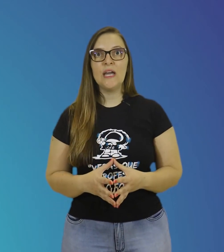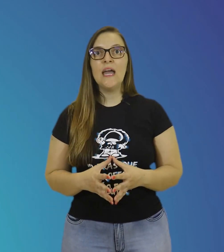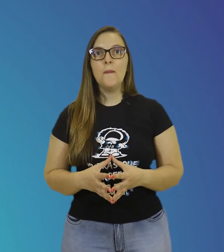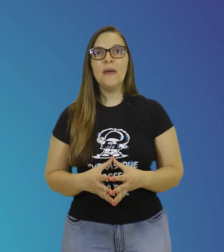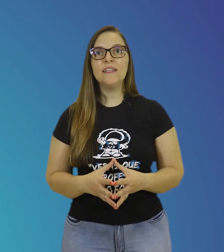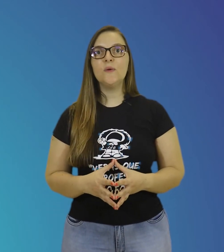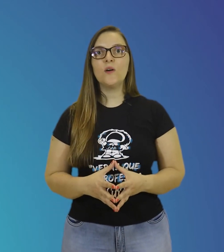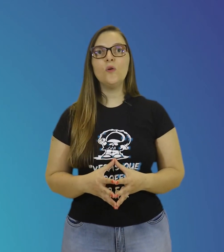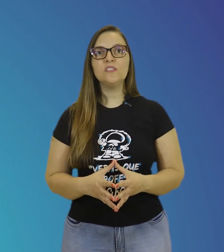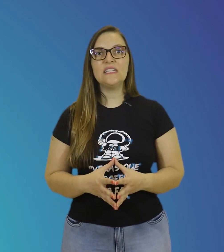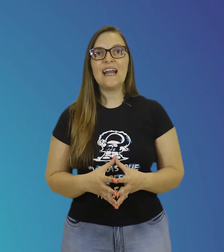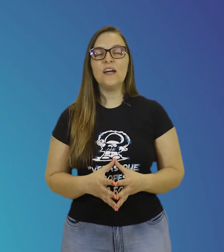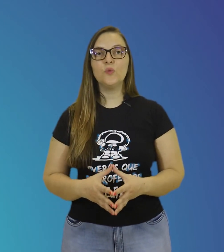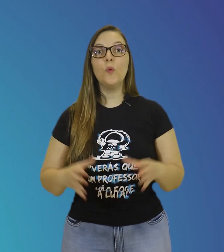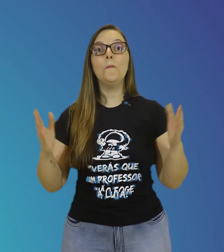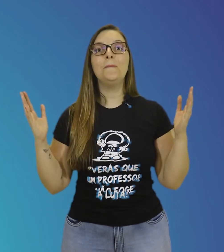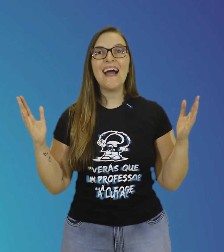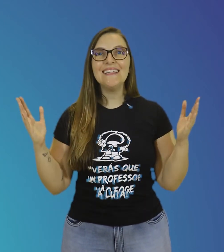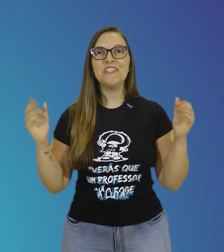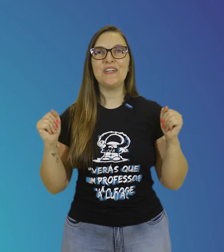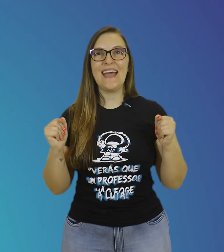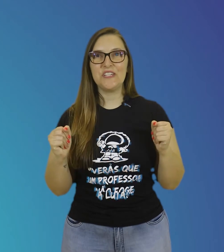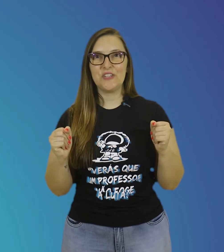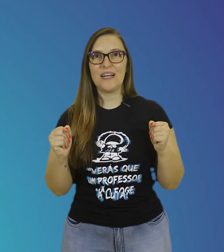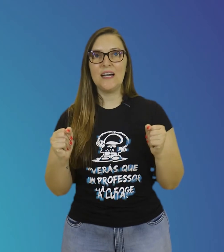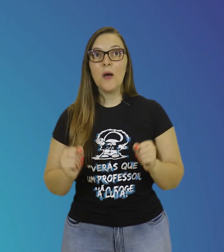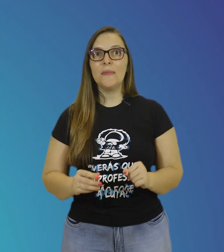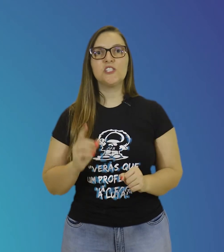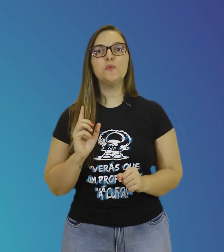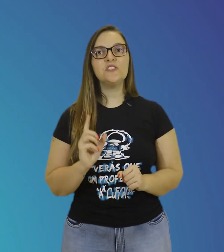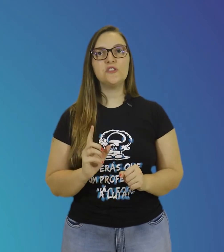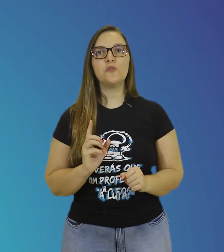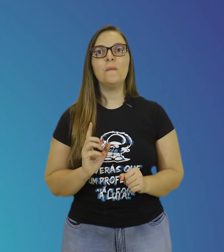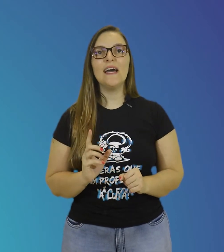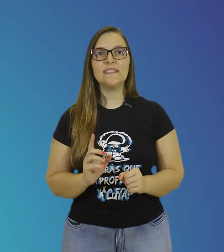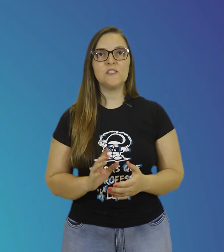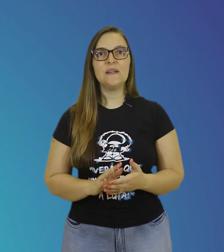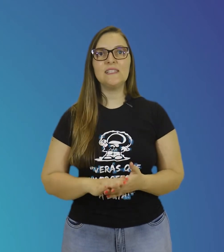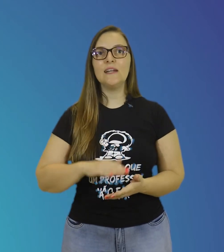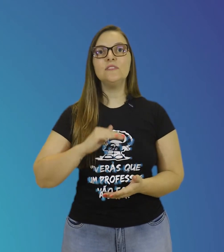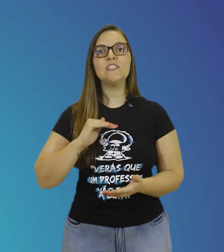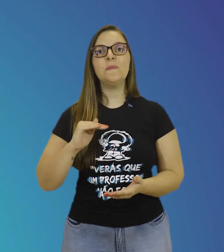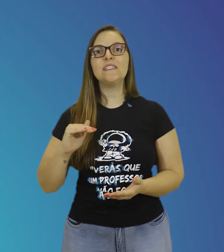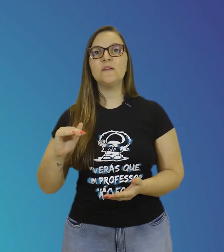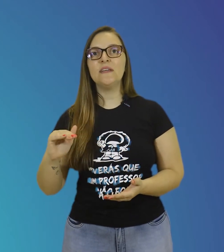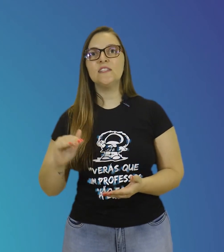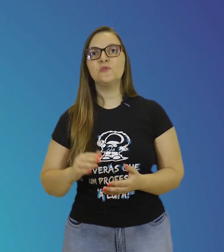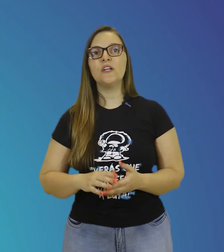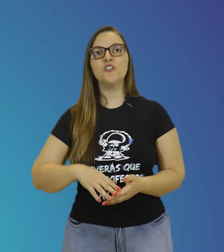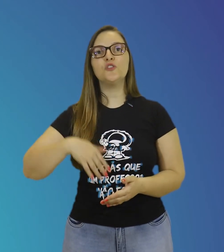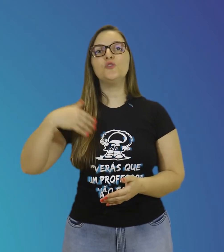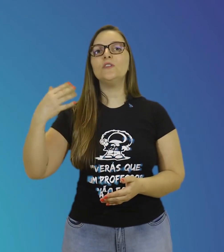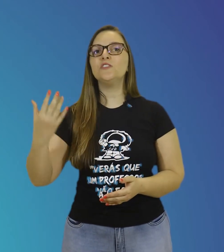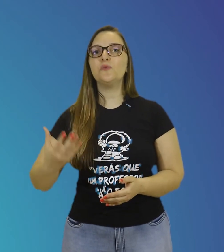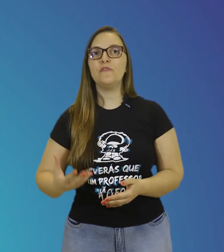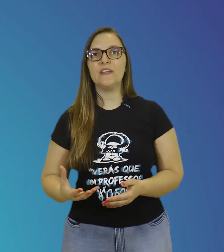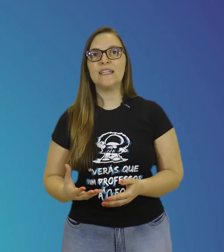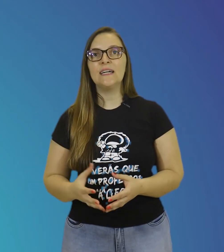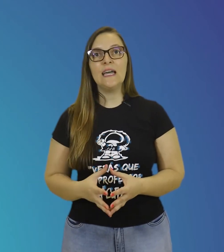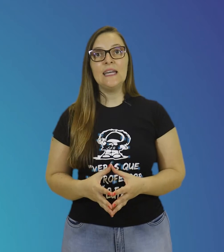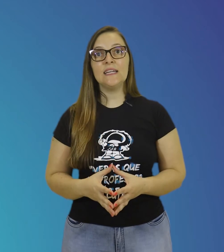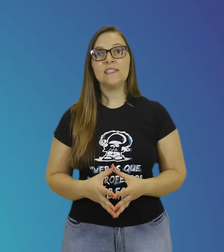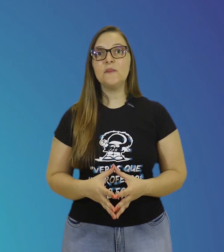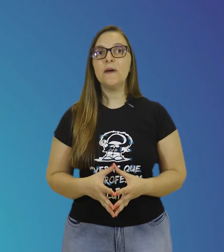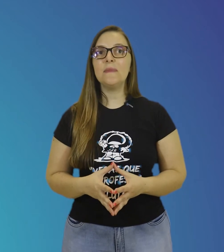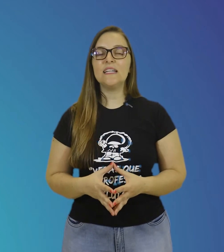Hoje, Mendel é considerado o pai da genética, mas suas descobertas passaram despercebidas durante toda a